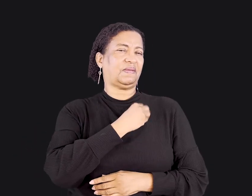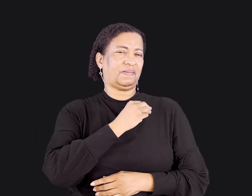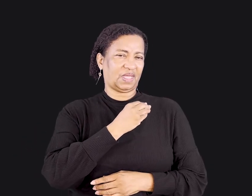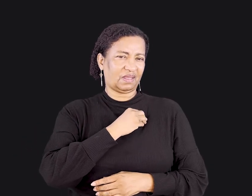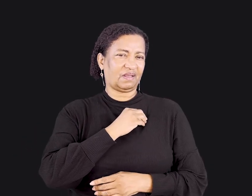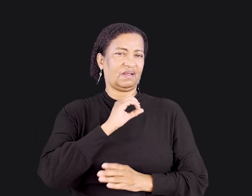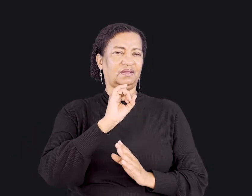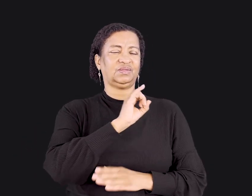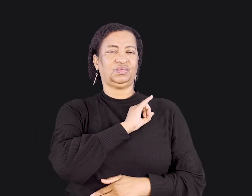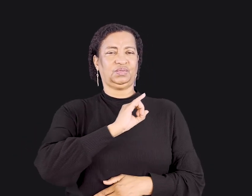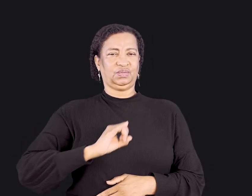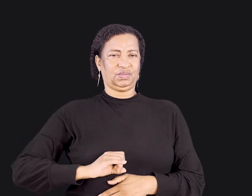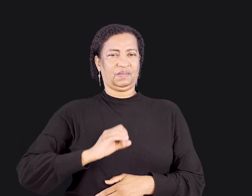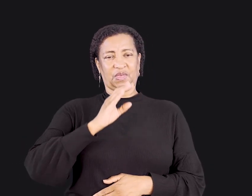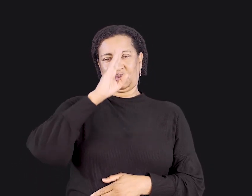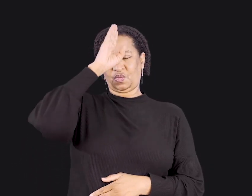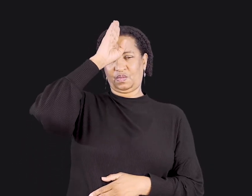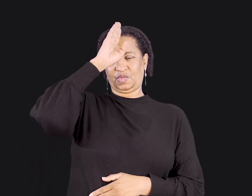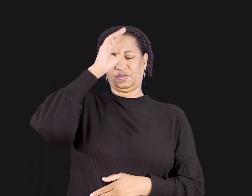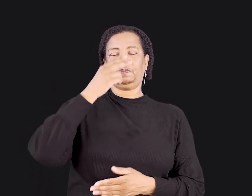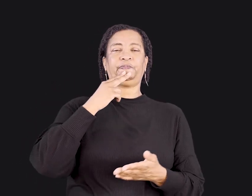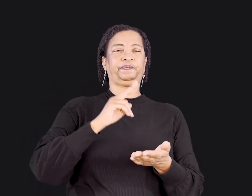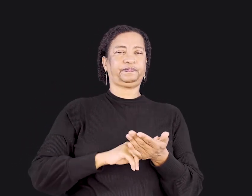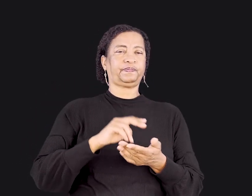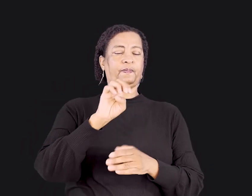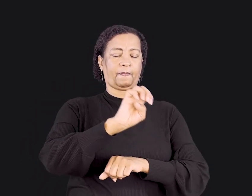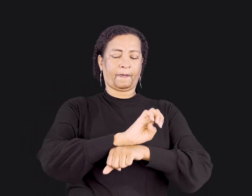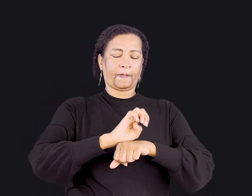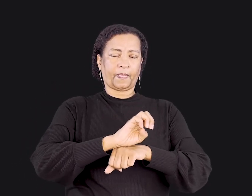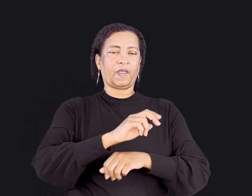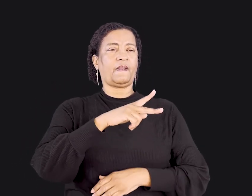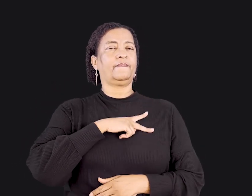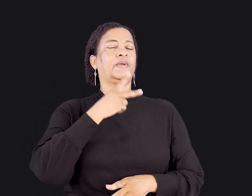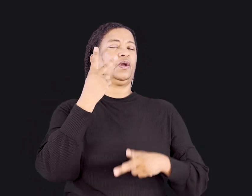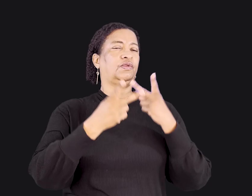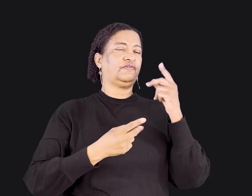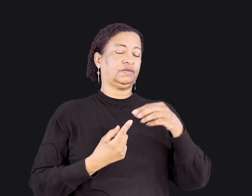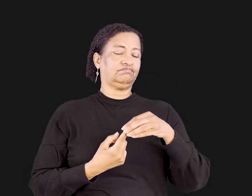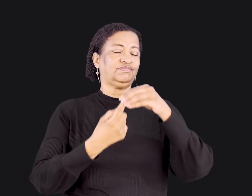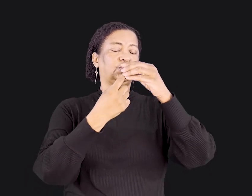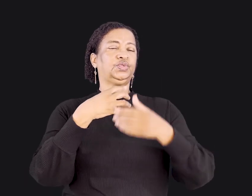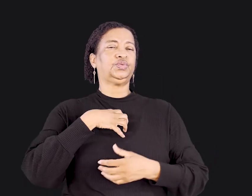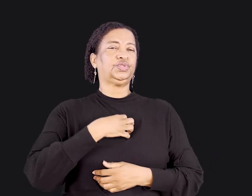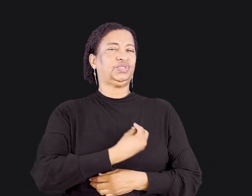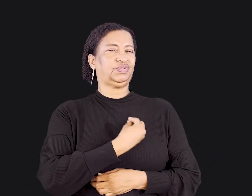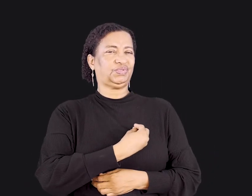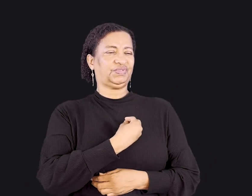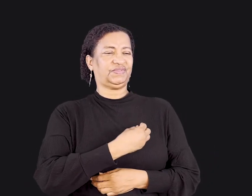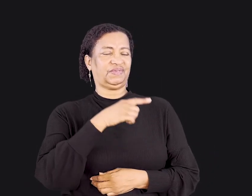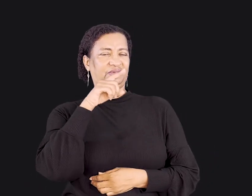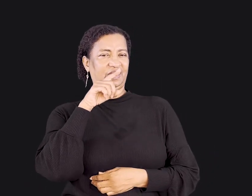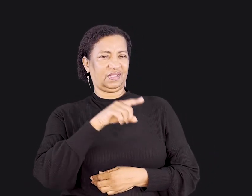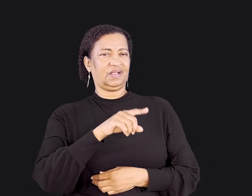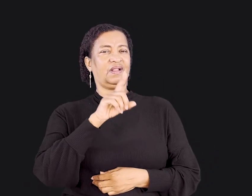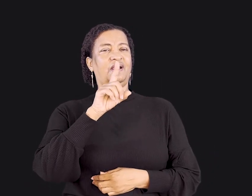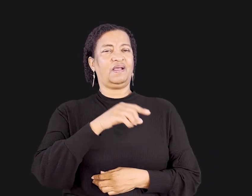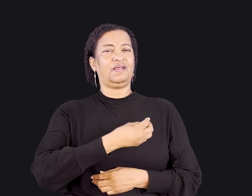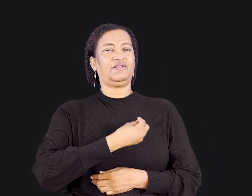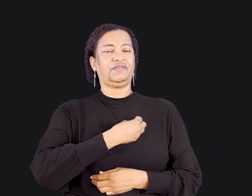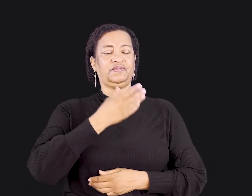do Império Romano. Na carta aos Efésios, Paulo diz que a única maneira de viver dessa maneira é vivendo em